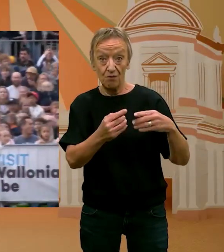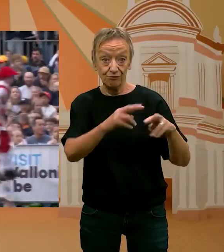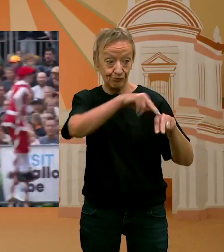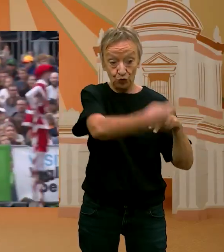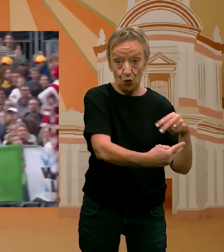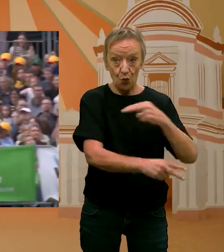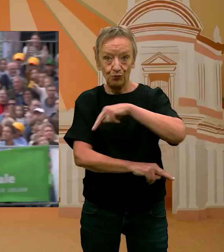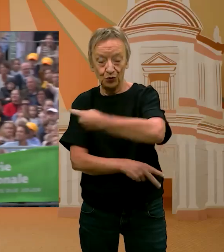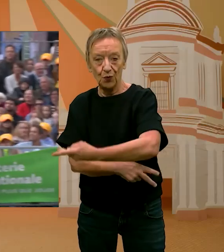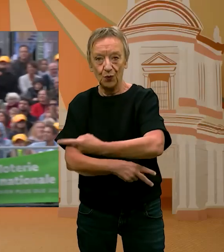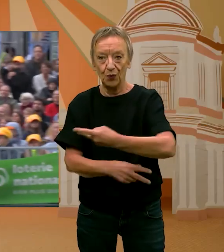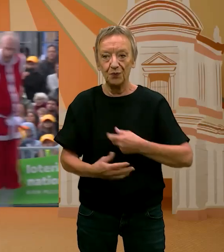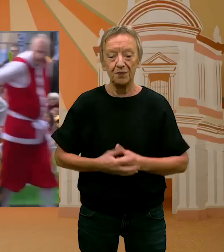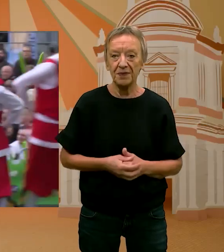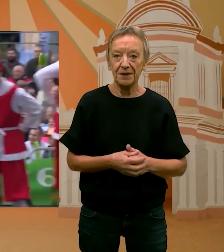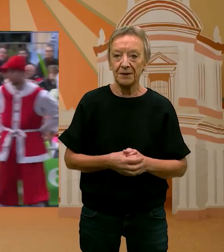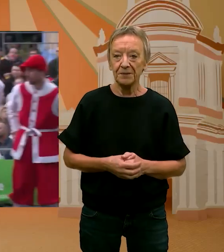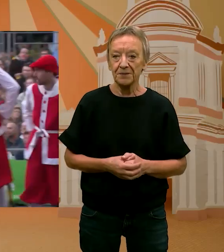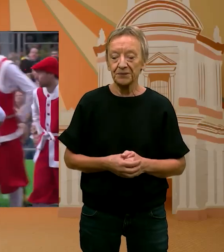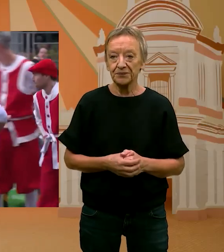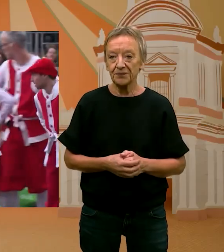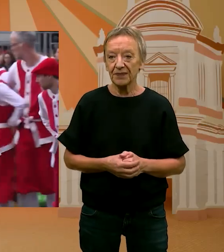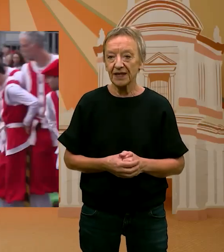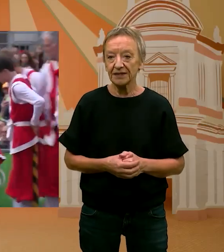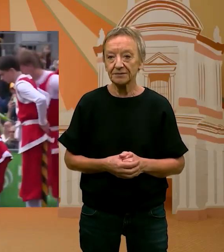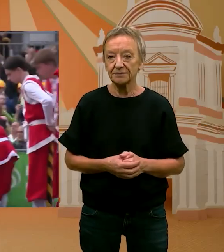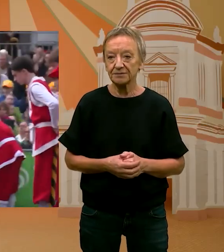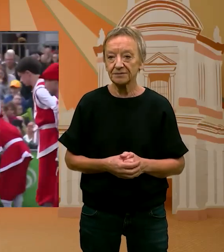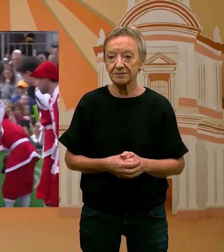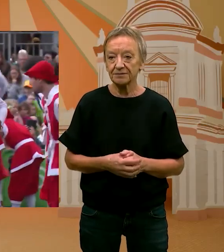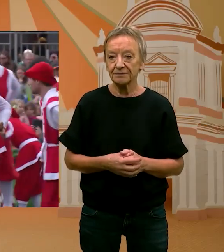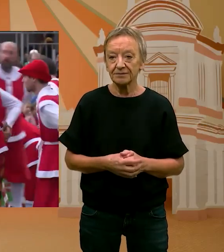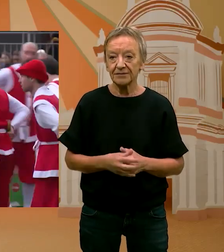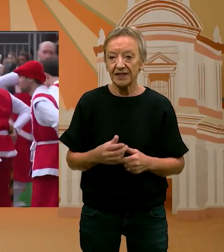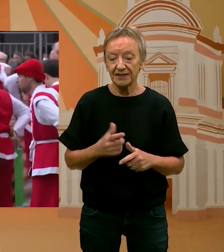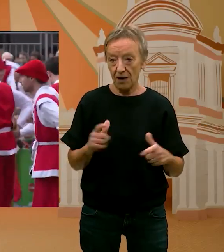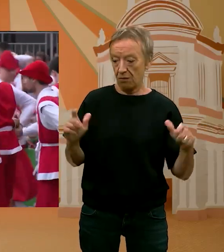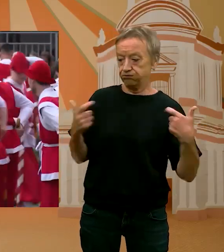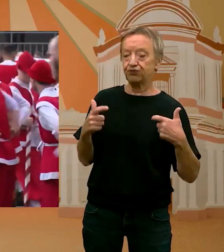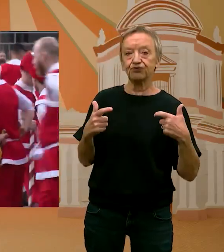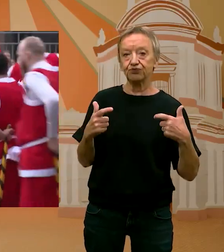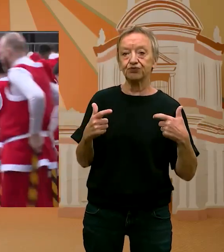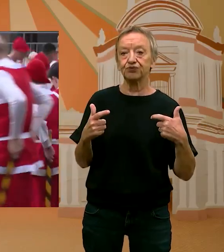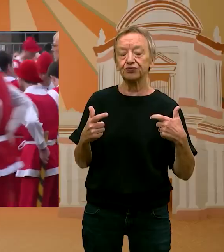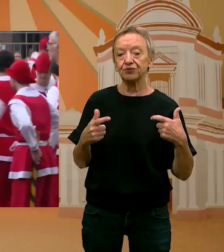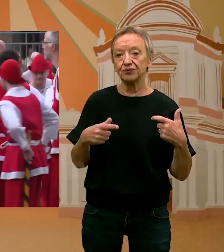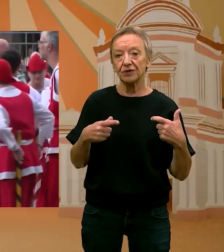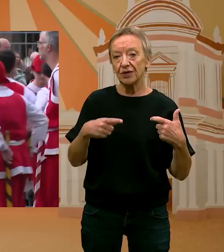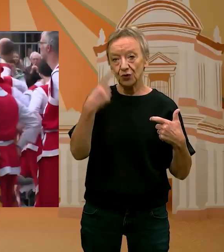tourne et qu'il y a déjà un groupe de Mélan qui est pris au milieu par les Avresses. Et ça tape très très fort, Nicolas. Alice, un combat,